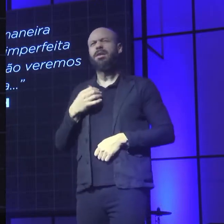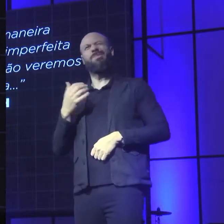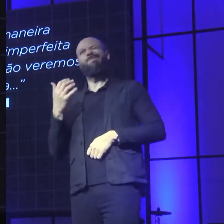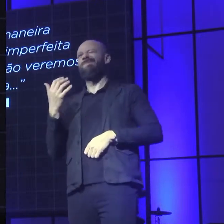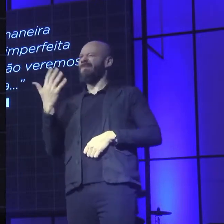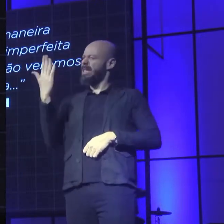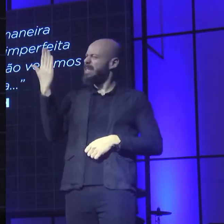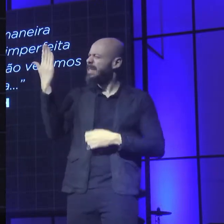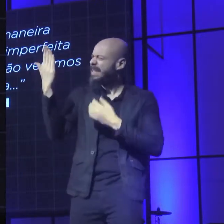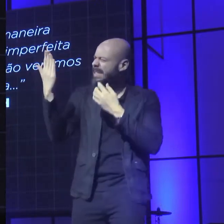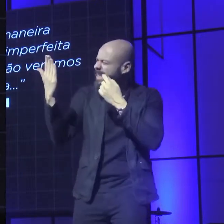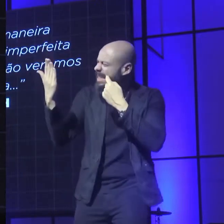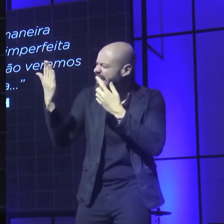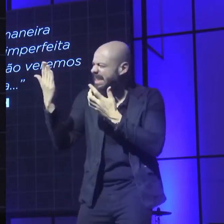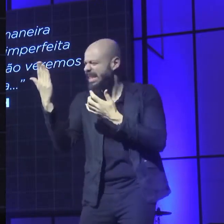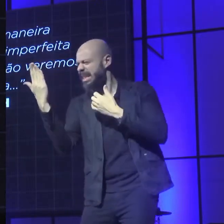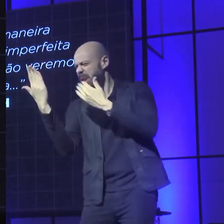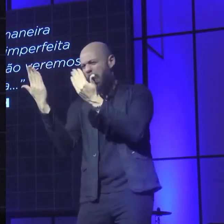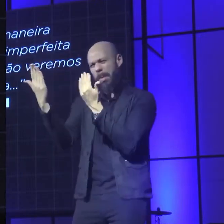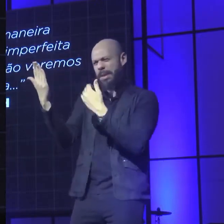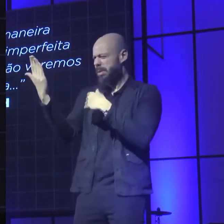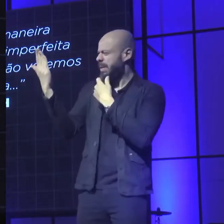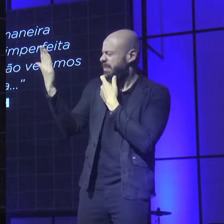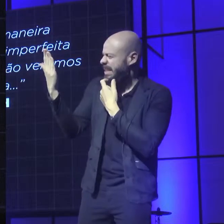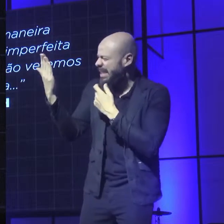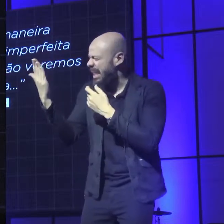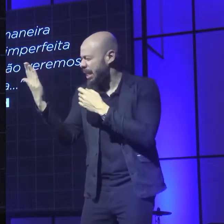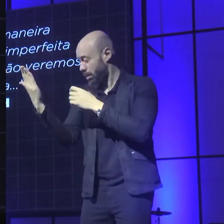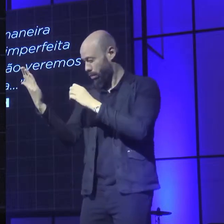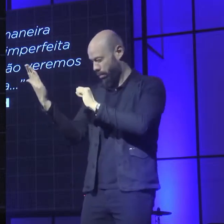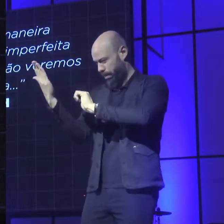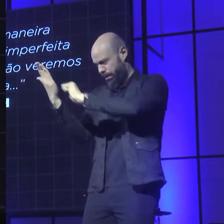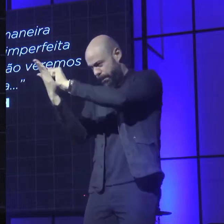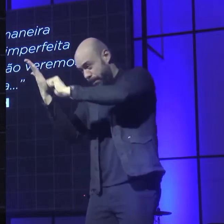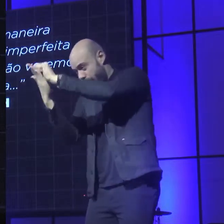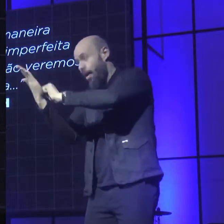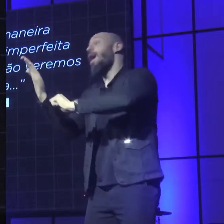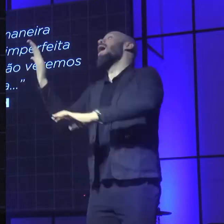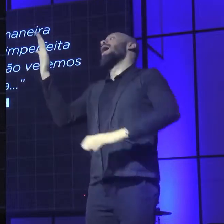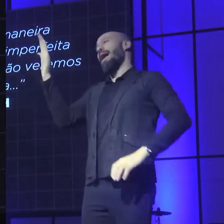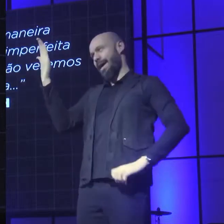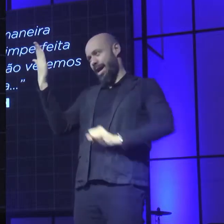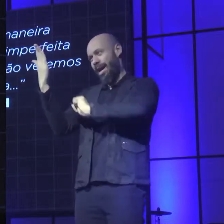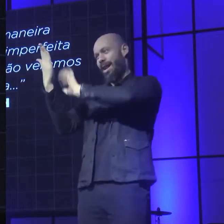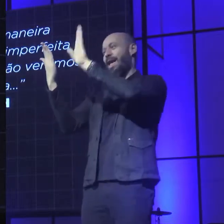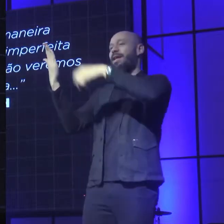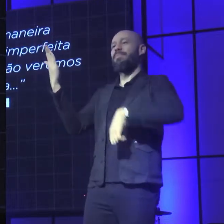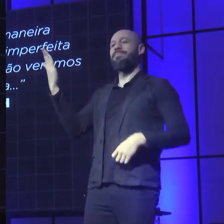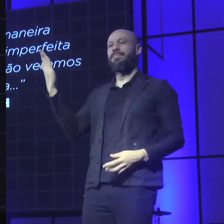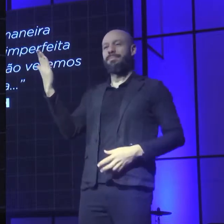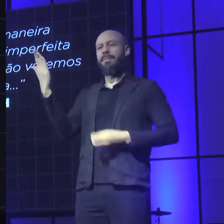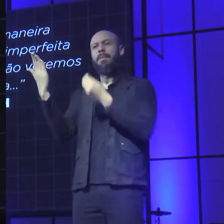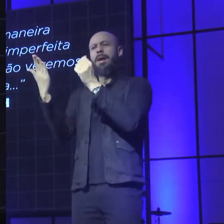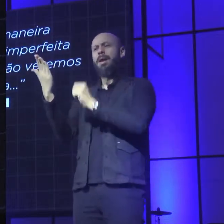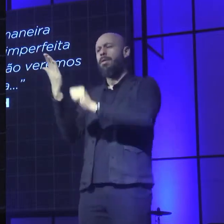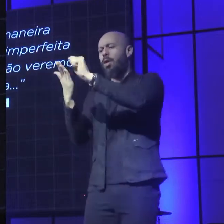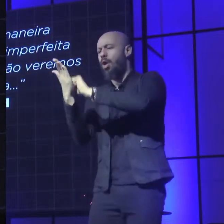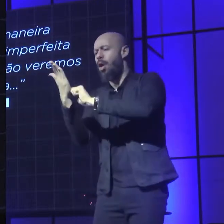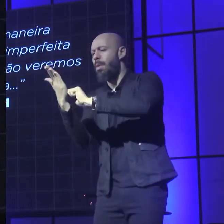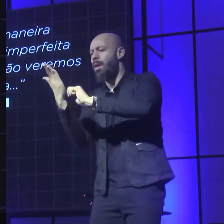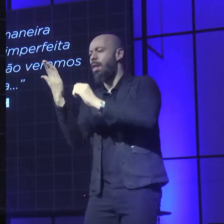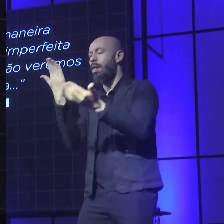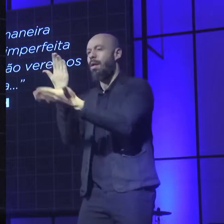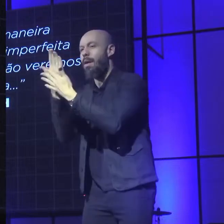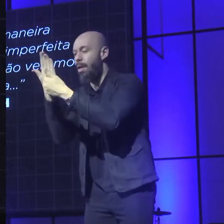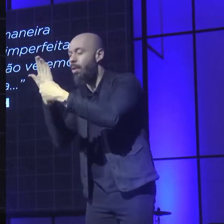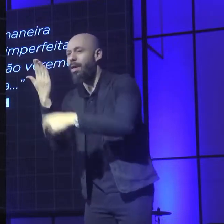coisas. Mas se você permanecer na verdade de Deus, você vai perceber as coisas com clareza. Ele diz: agora a